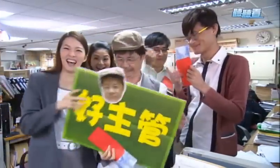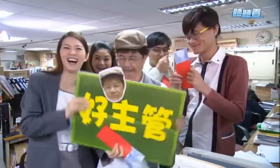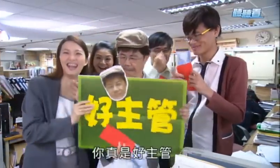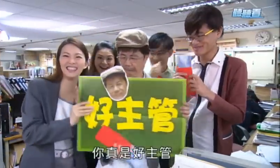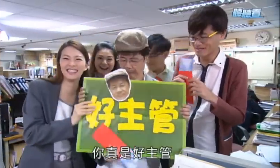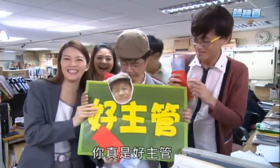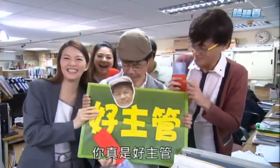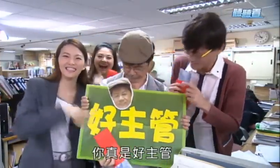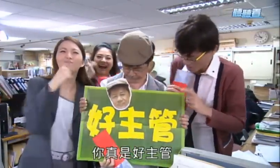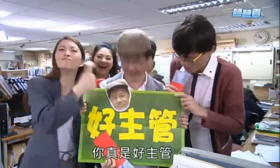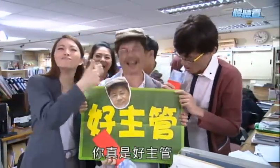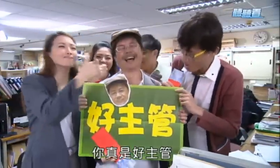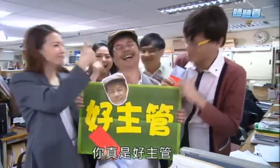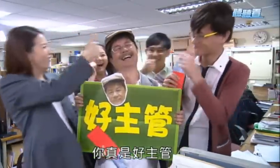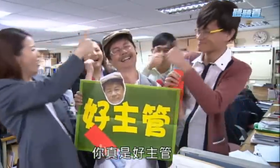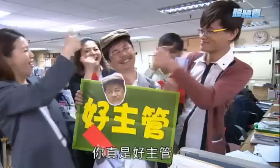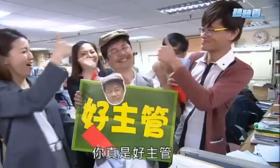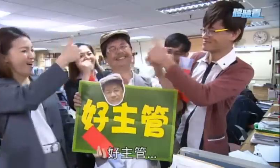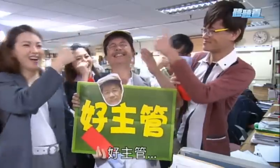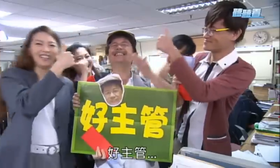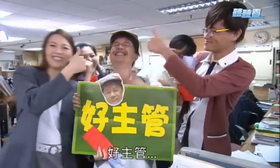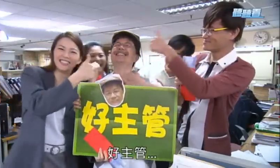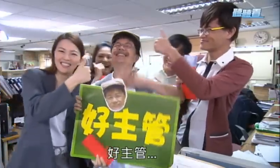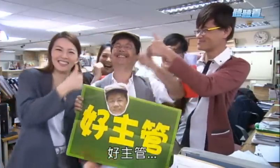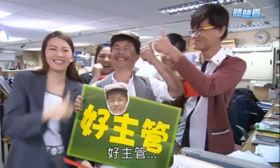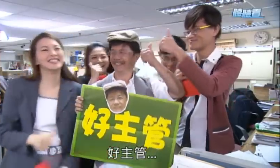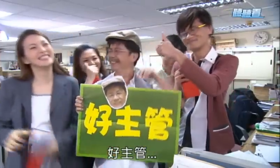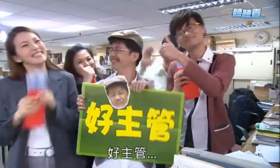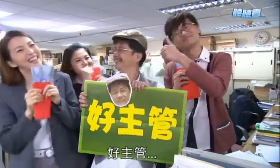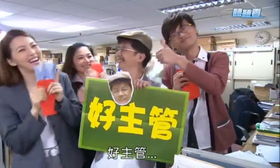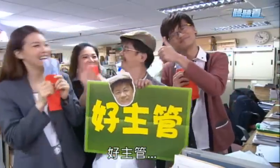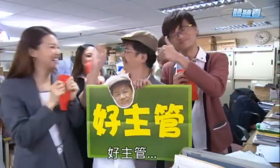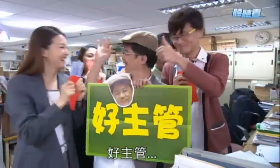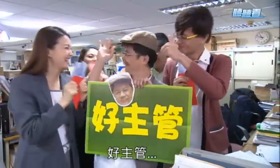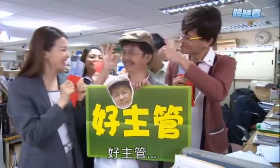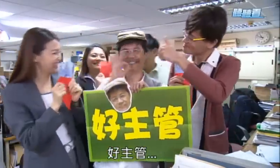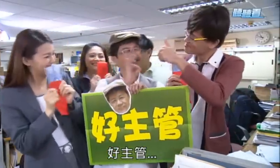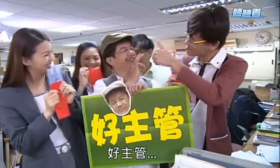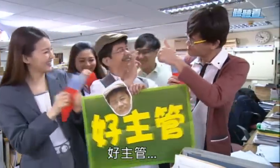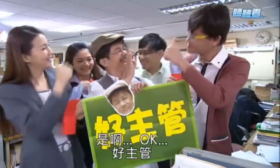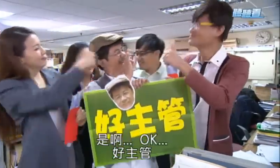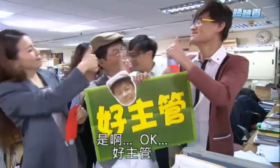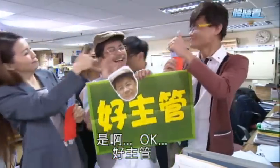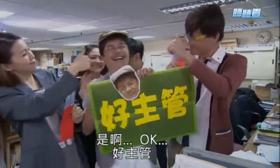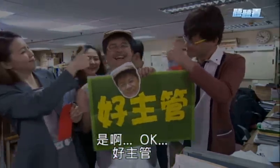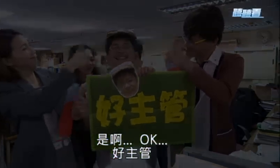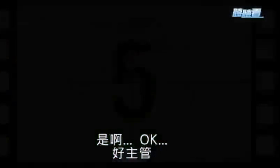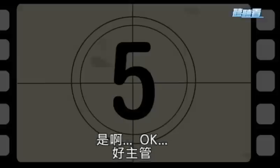哎，你真是好主管， 好主管， 好 主管，好主管， 好主管， 好主管。哎，是啊，是啊 ，OK OK， 主管。